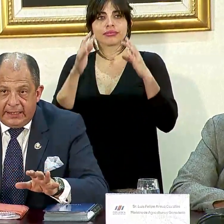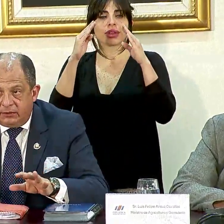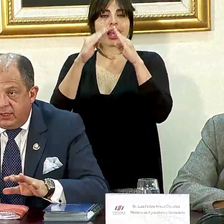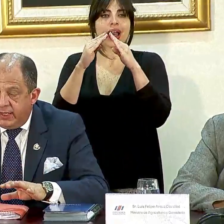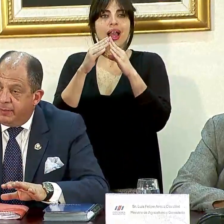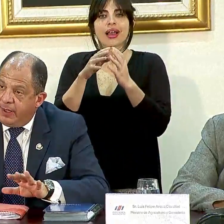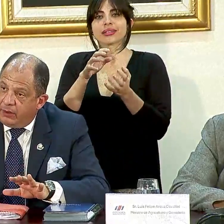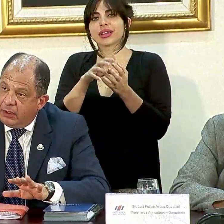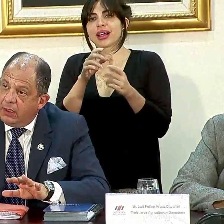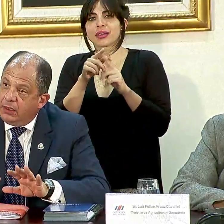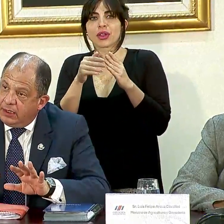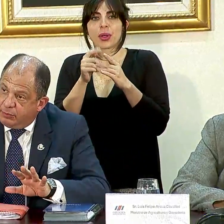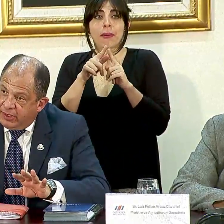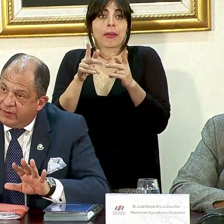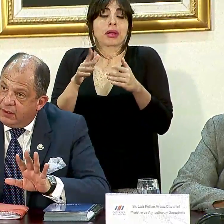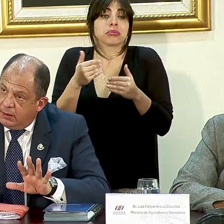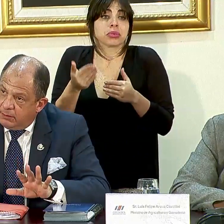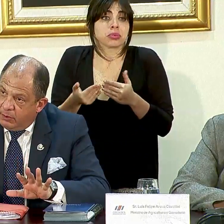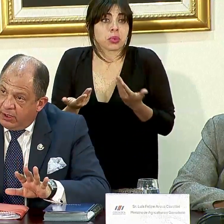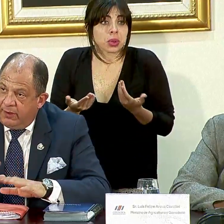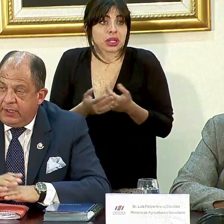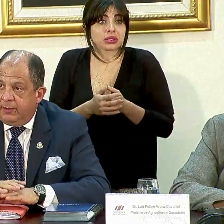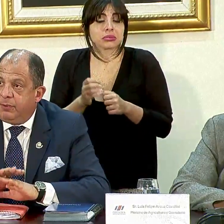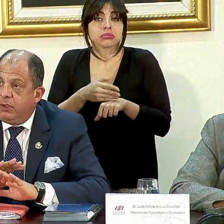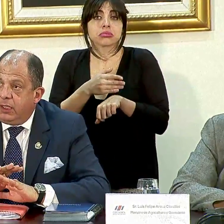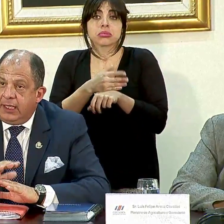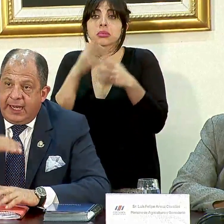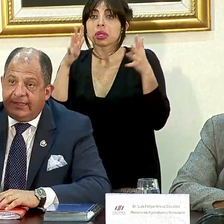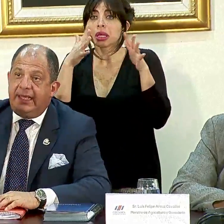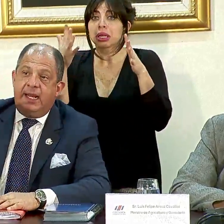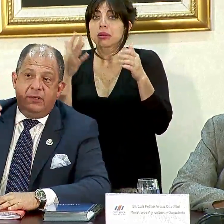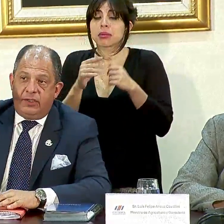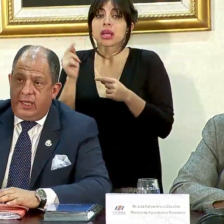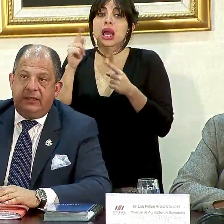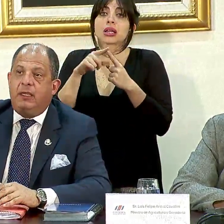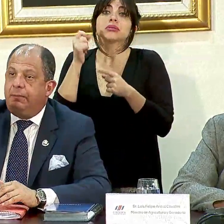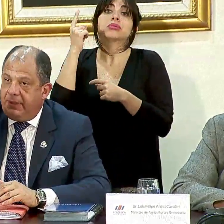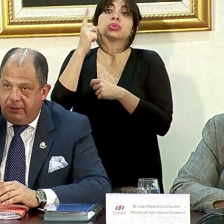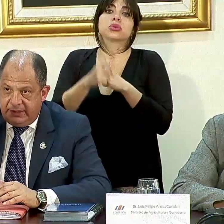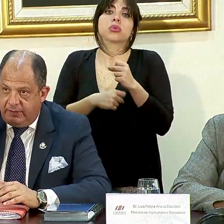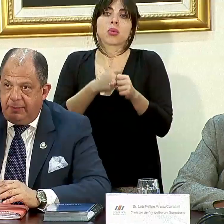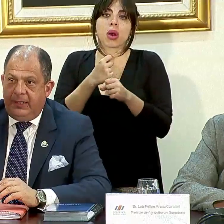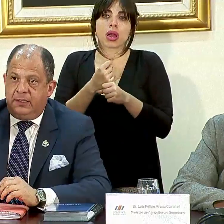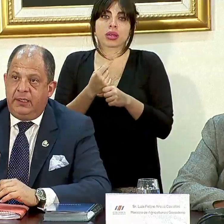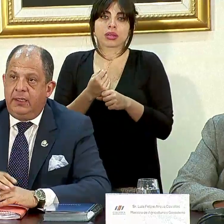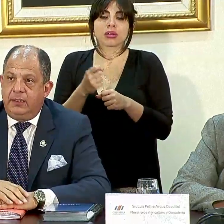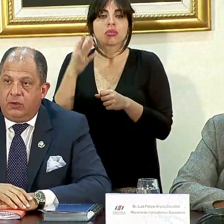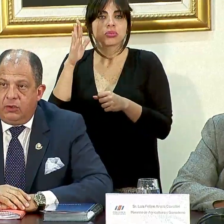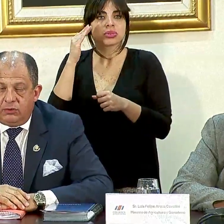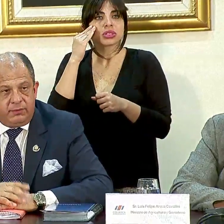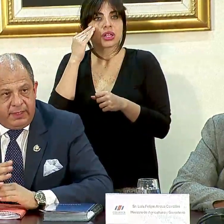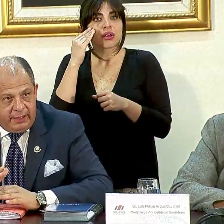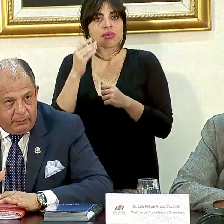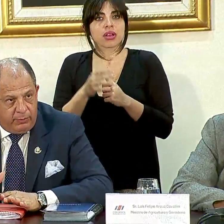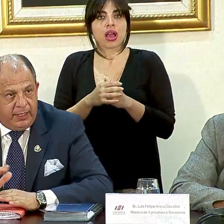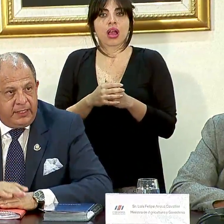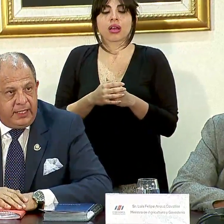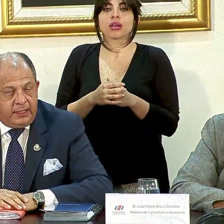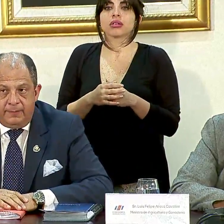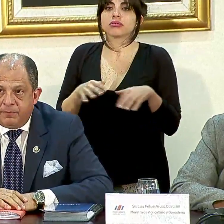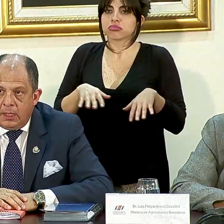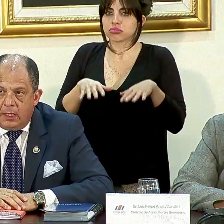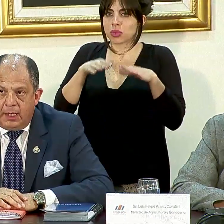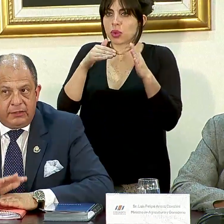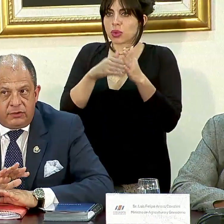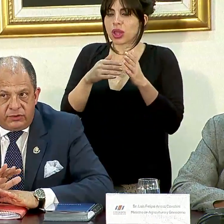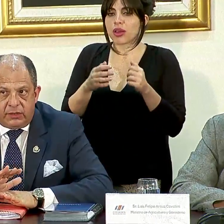los lagartos y la vaina, pero después mejoraba el tiempo y hasta el año siguiente, previsiblemente, con los volvía la